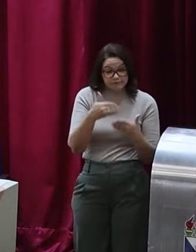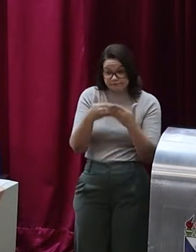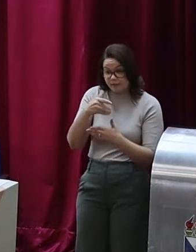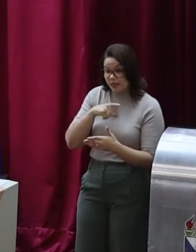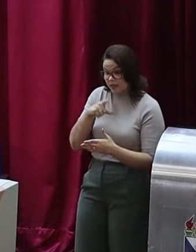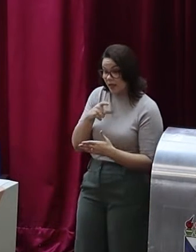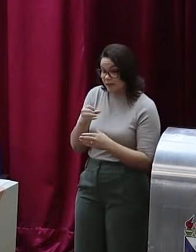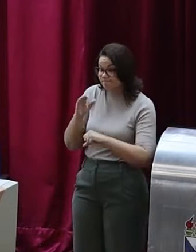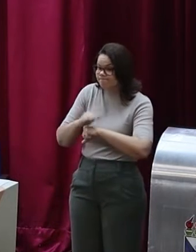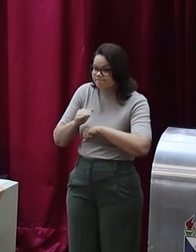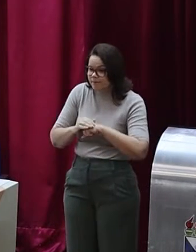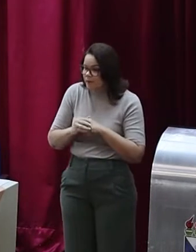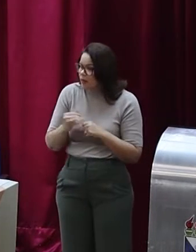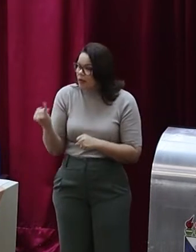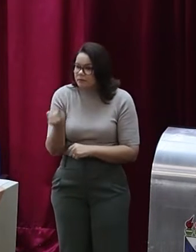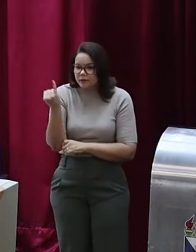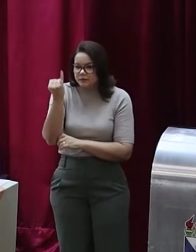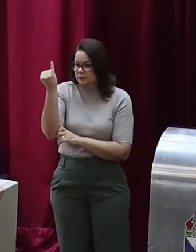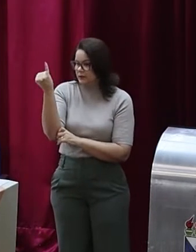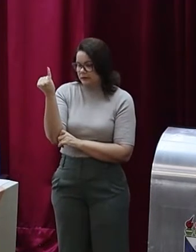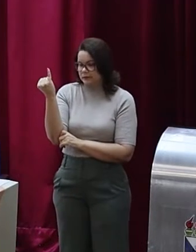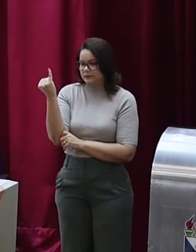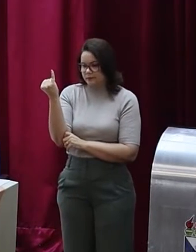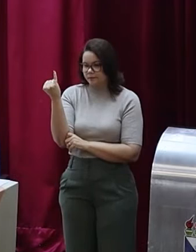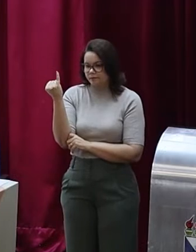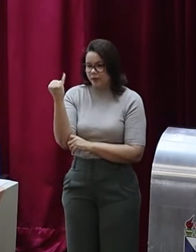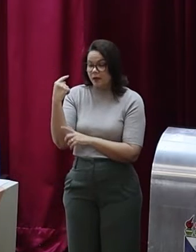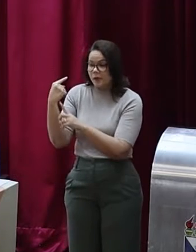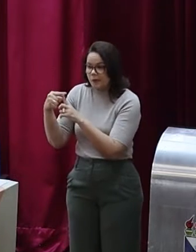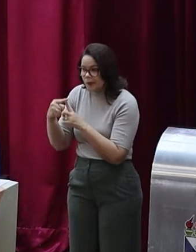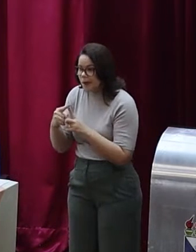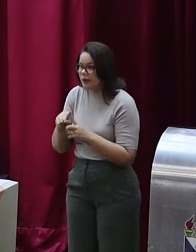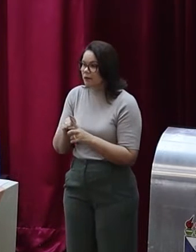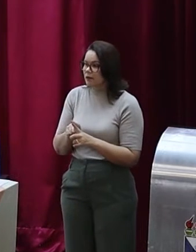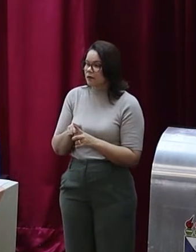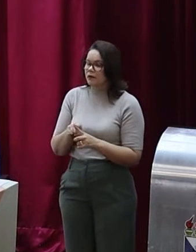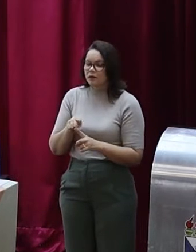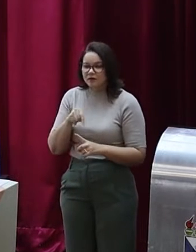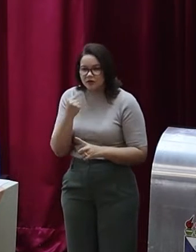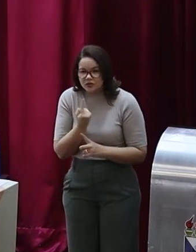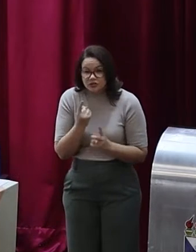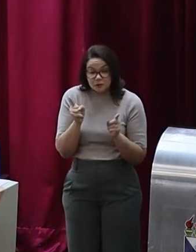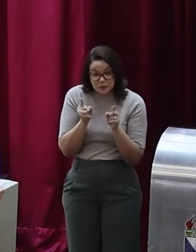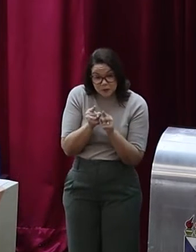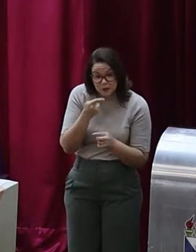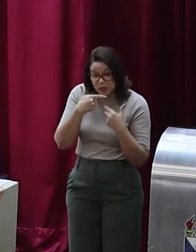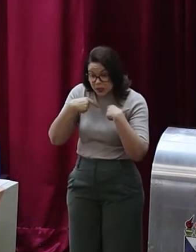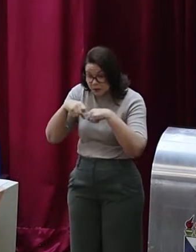construção que para a gente é valiosíssima e nos ajuda a operar nesse cenário, onde nós temos minorias